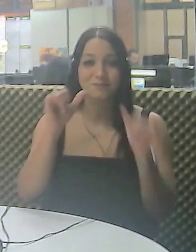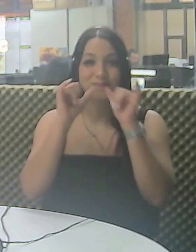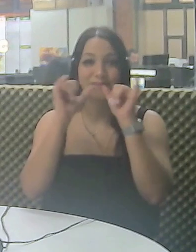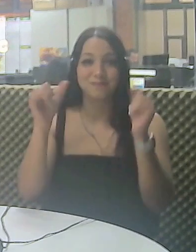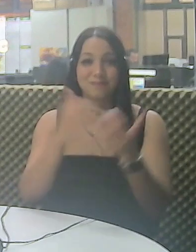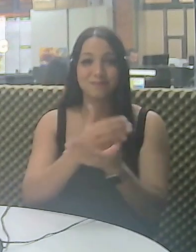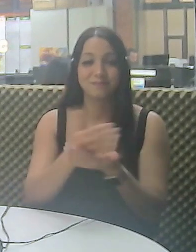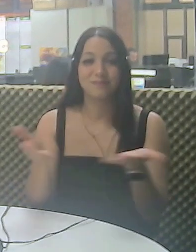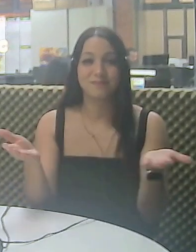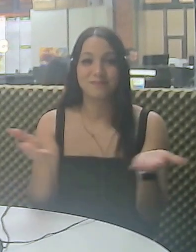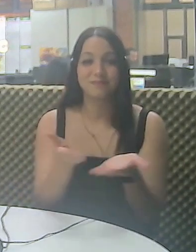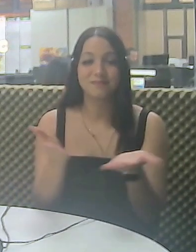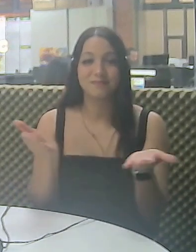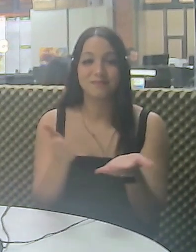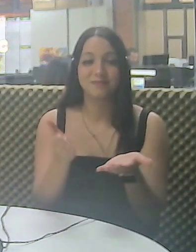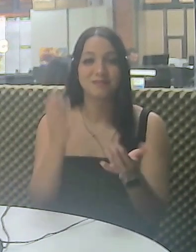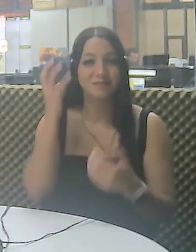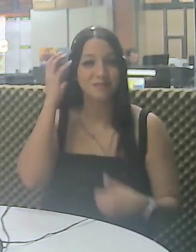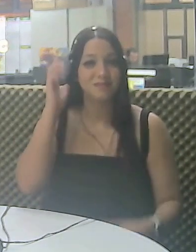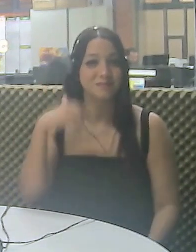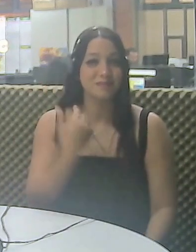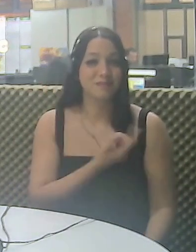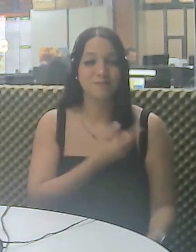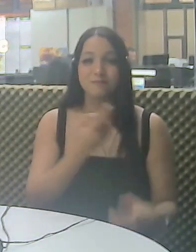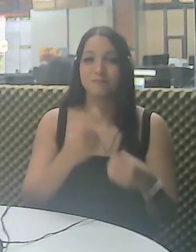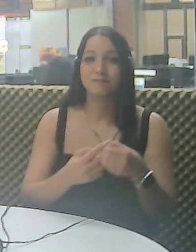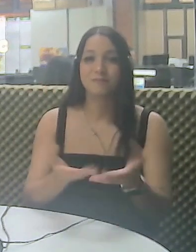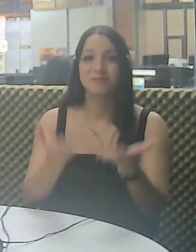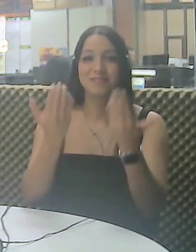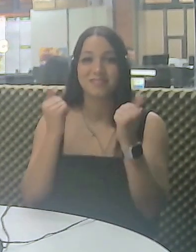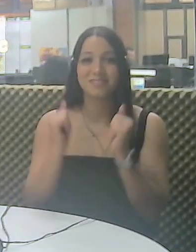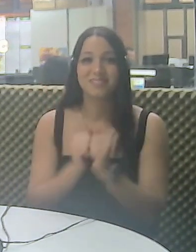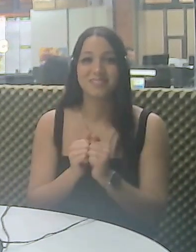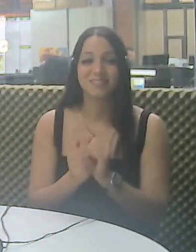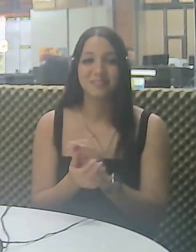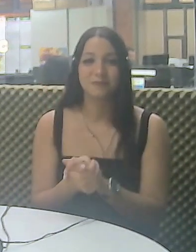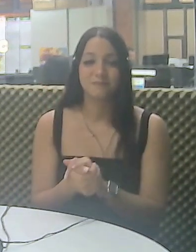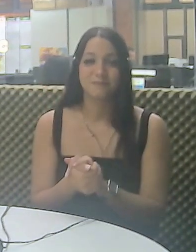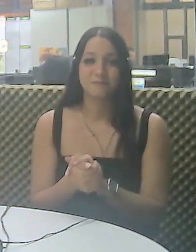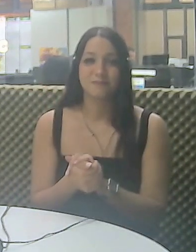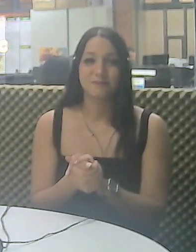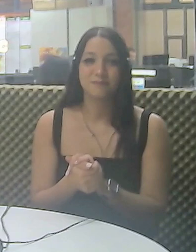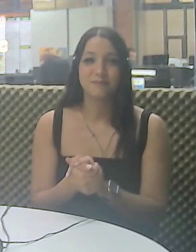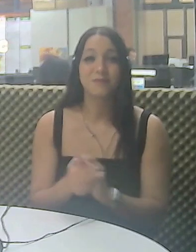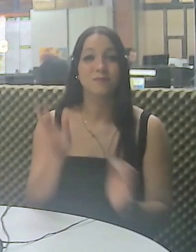outras notícias a partir de agora na Rádio Nossa Cidade. Vem com a gente!